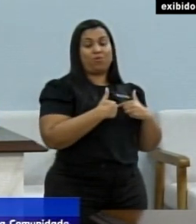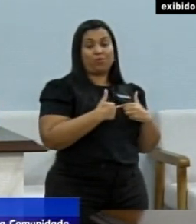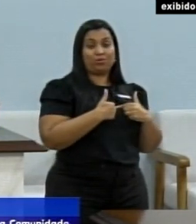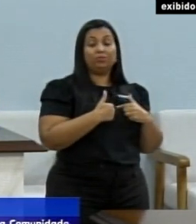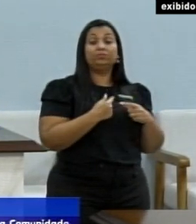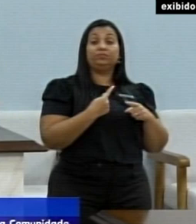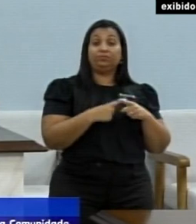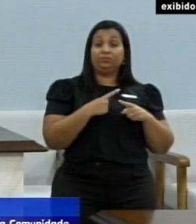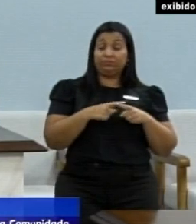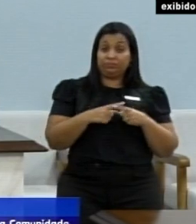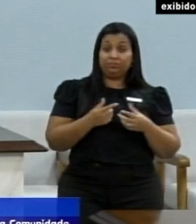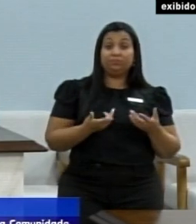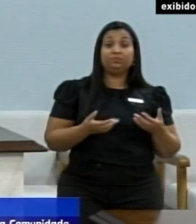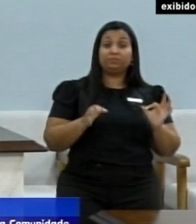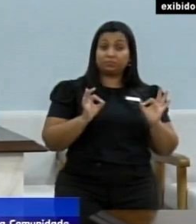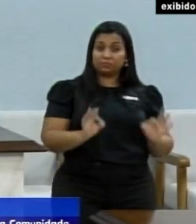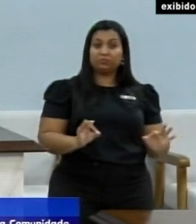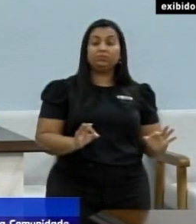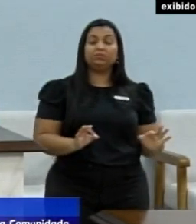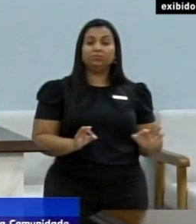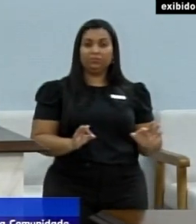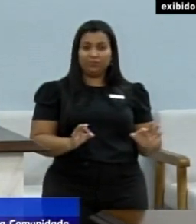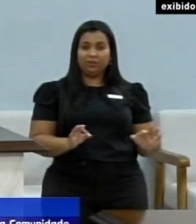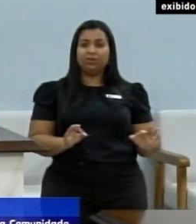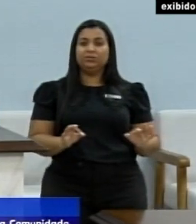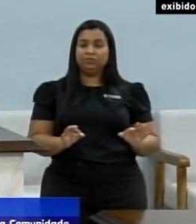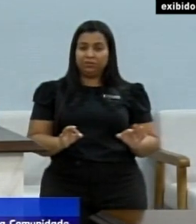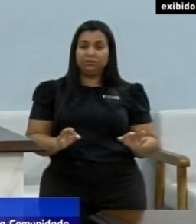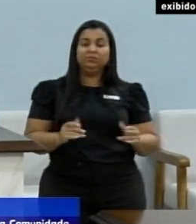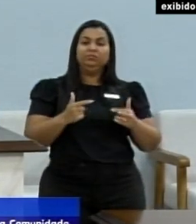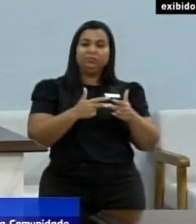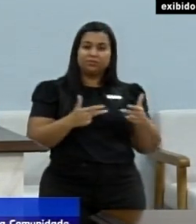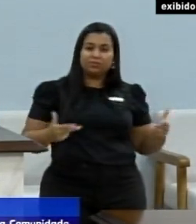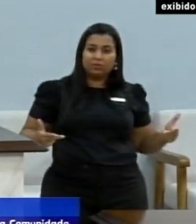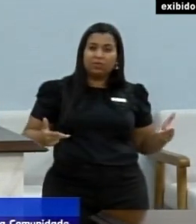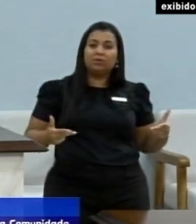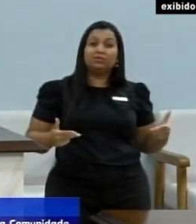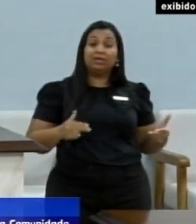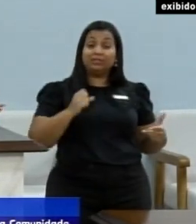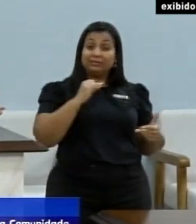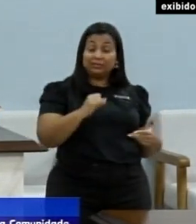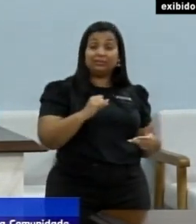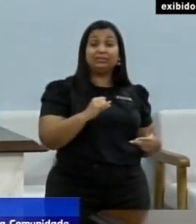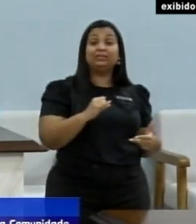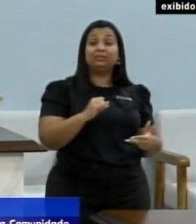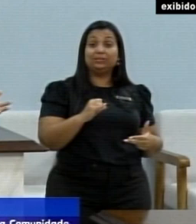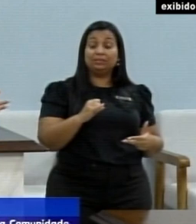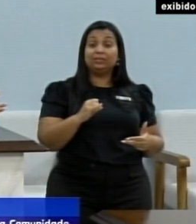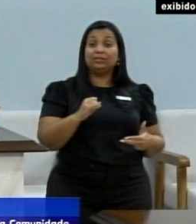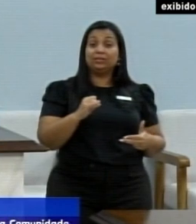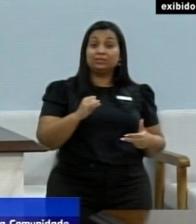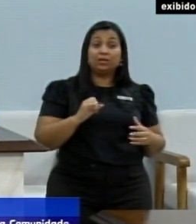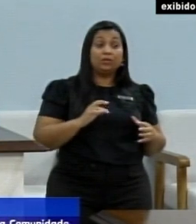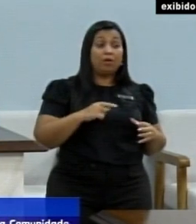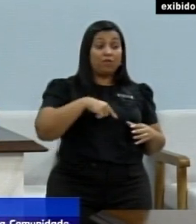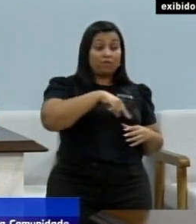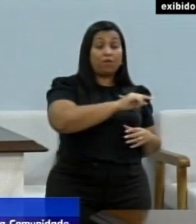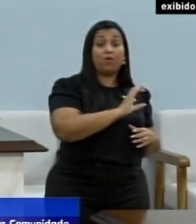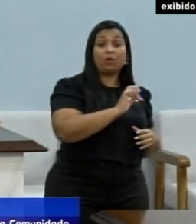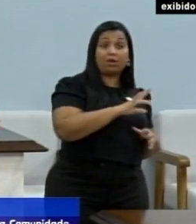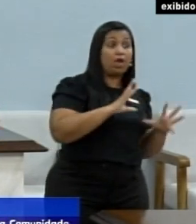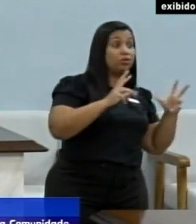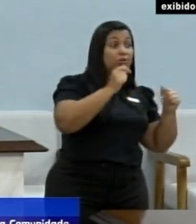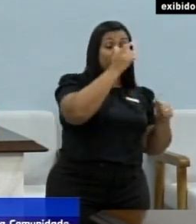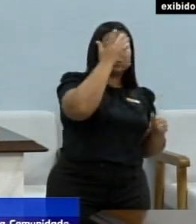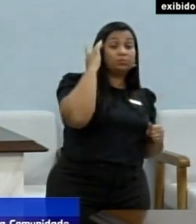Porque é realmente, né, uma violação do que elas estão passando. Elas acham que se elas estiverem chegando até o CRAN, todo mundo vai saber, todo mundo